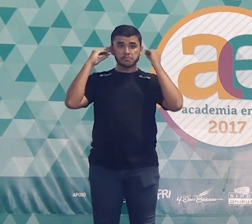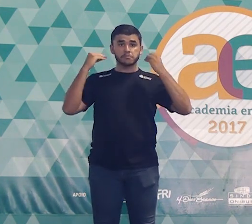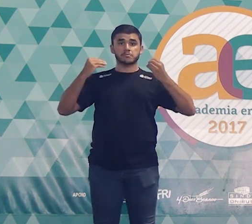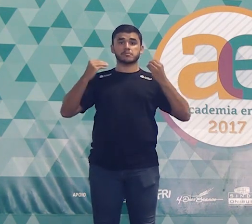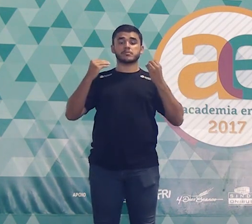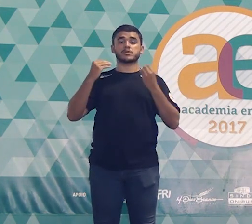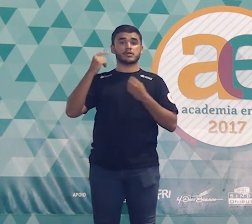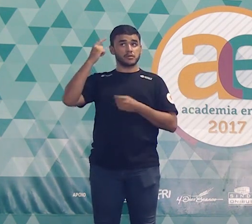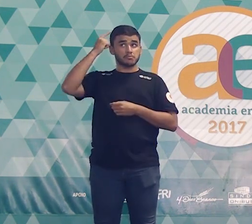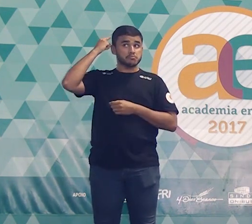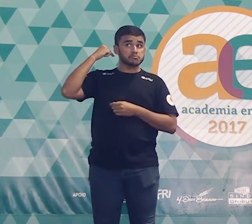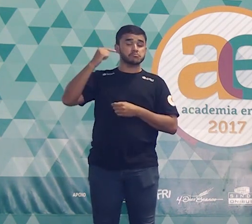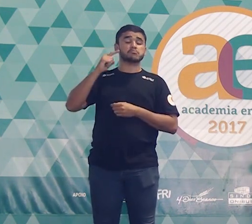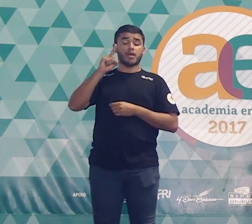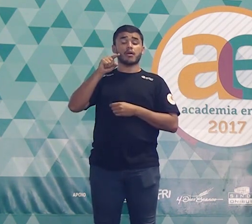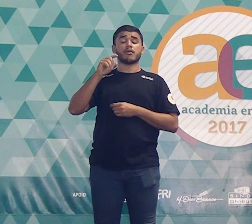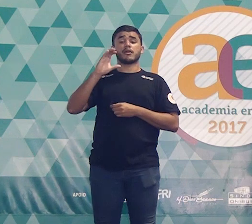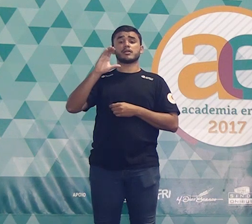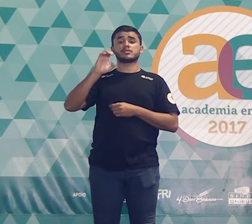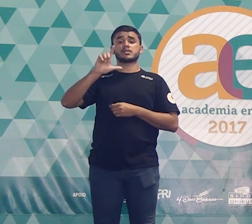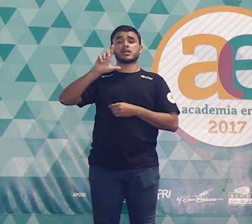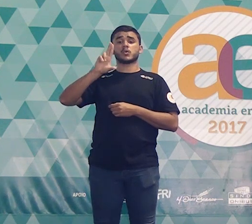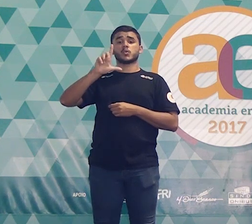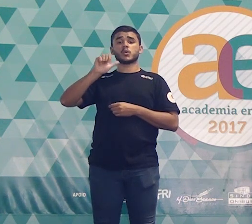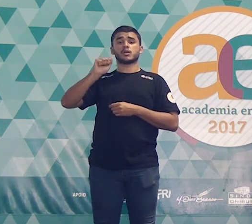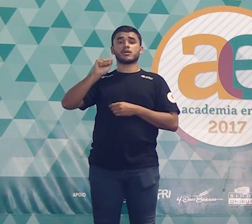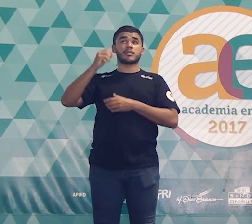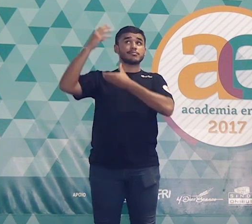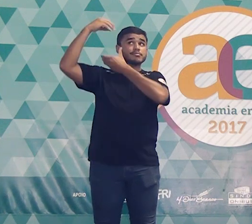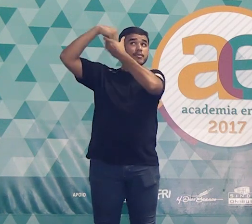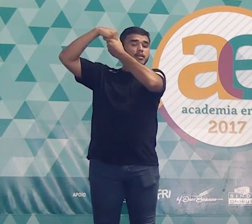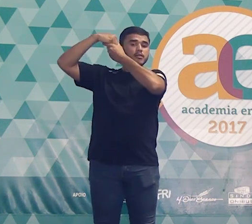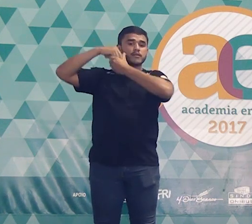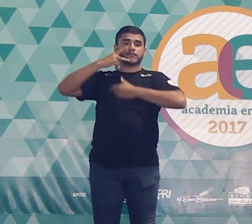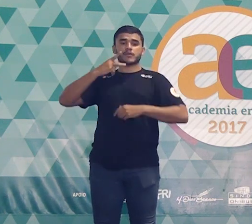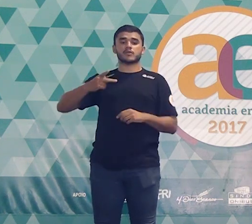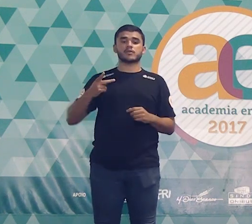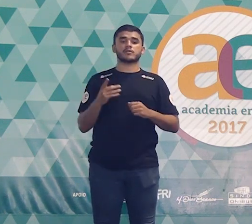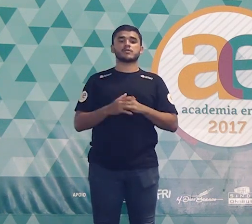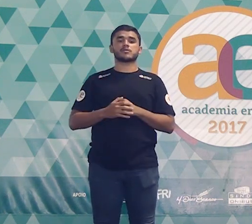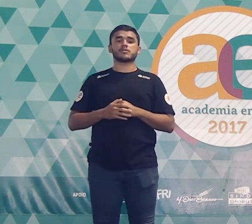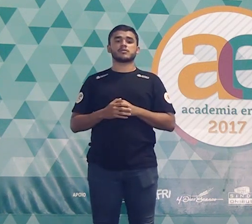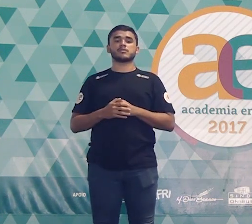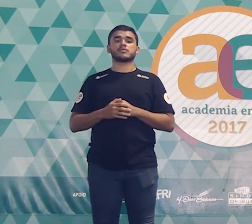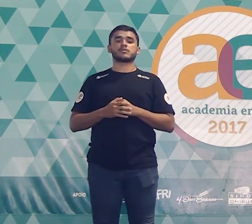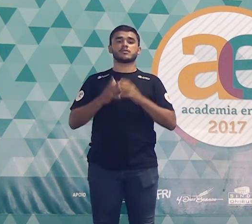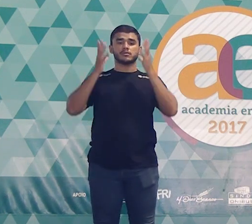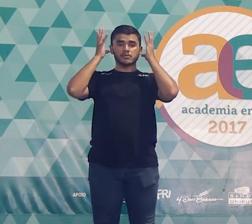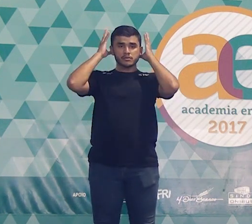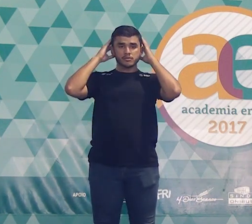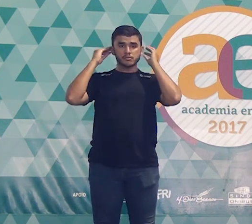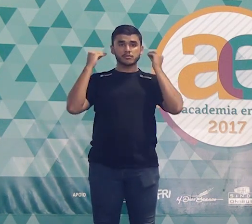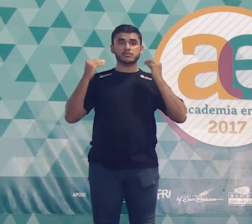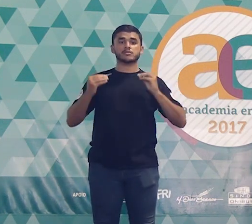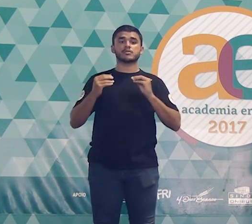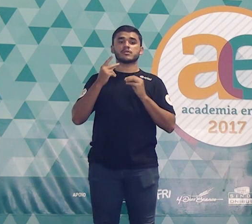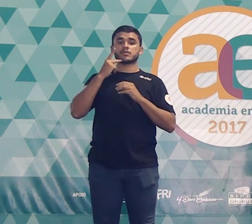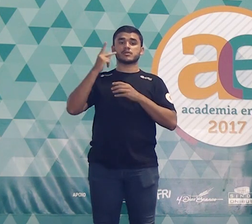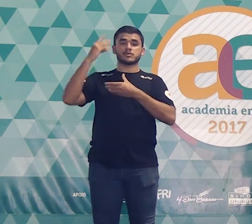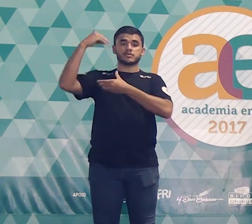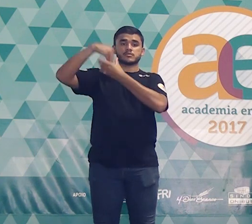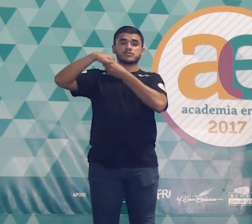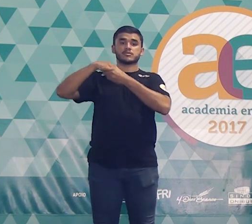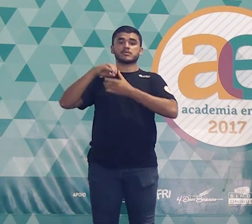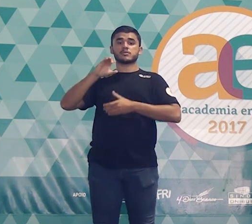por células. O cabelo não é a célula formadora do cabelo, na verdade o conjunto celular formador